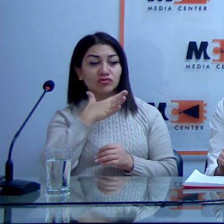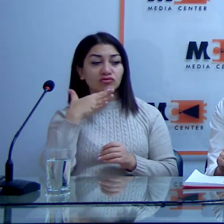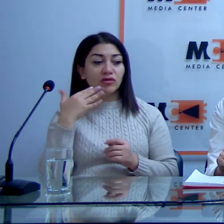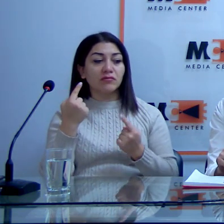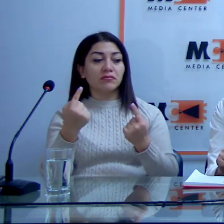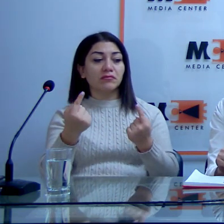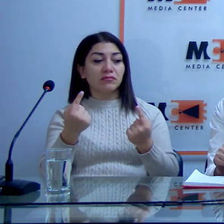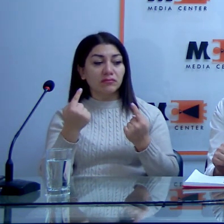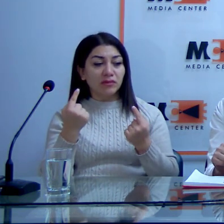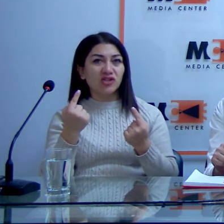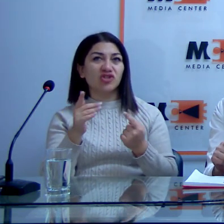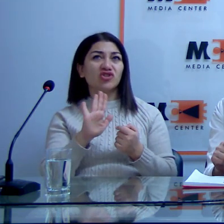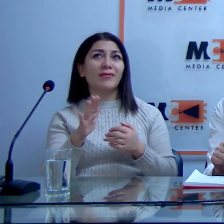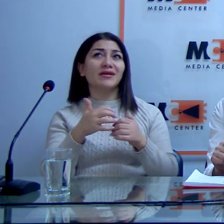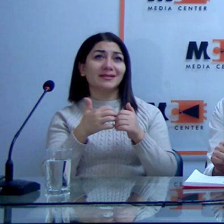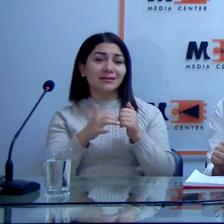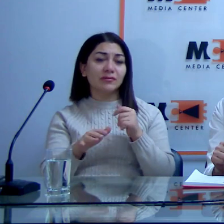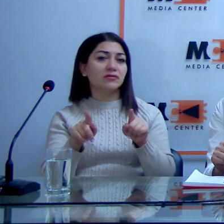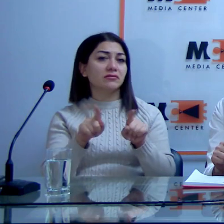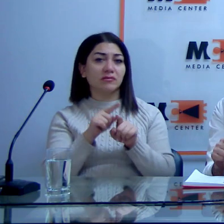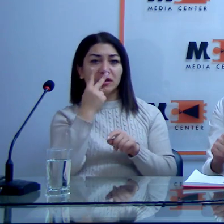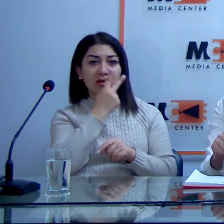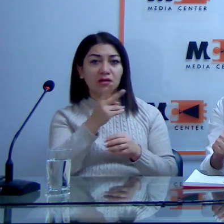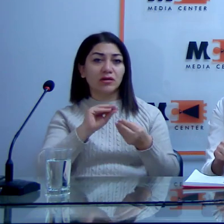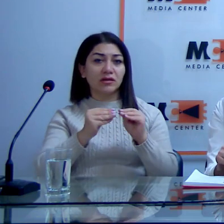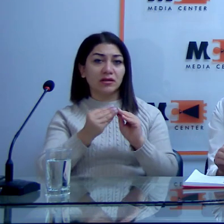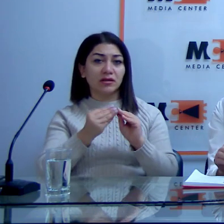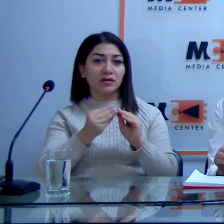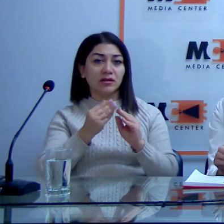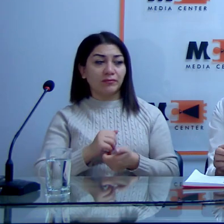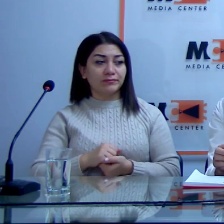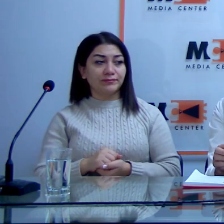լուրջ աստիճանի չէ, բայց էլի որոշ տեսողական խնդիրներ ունի։